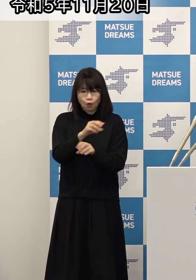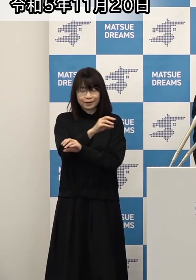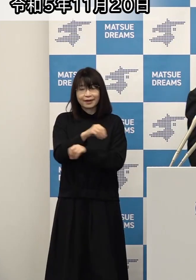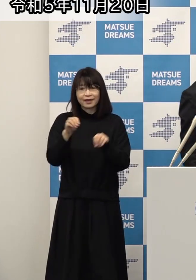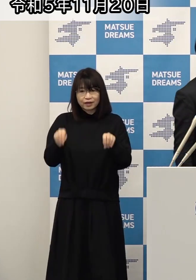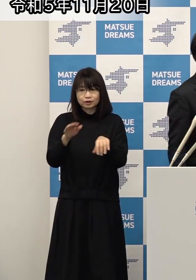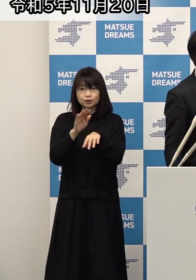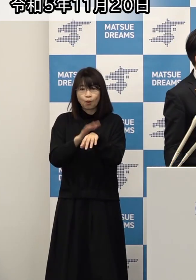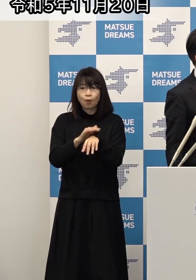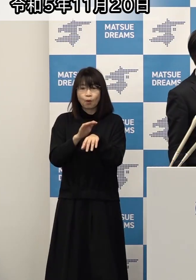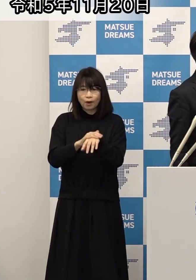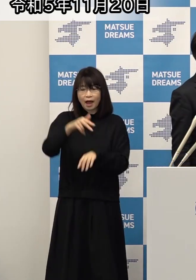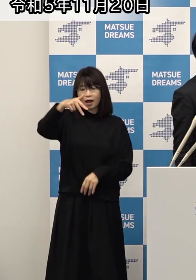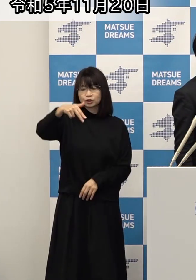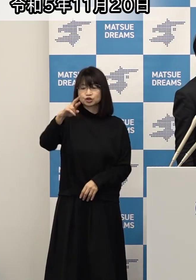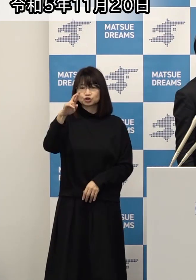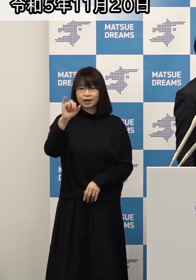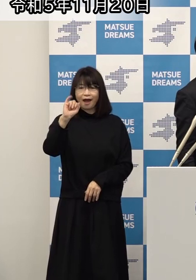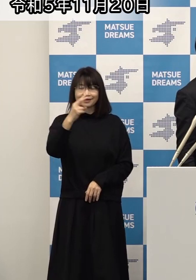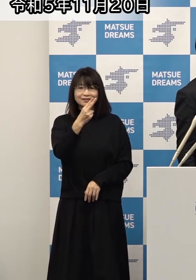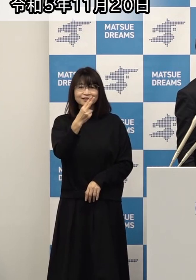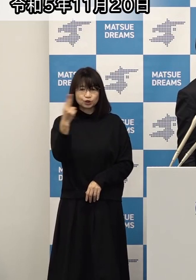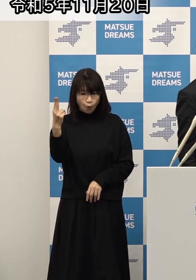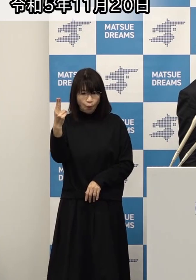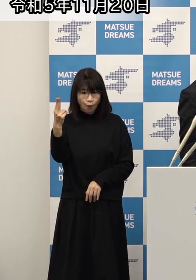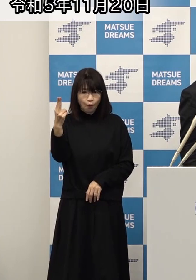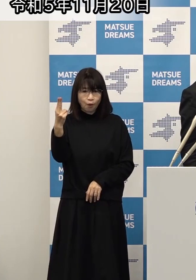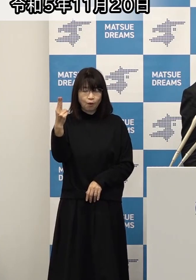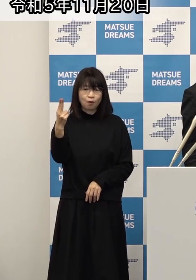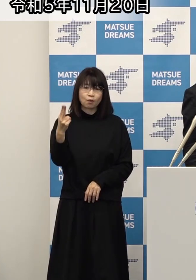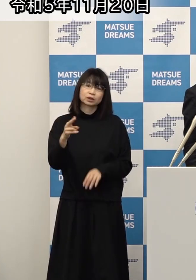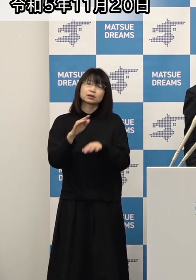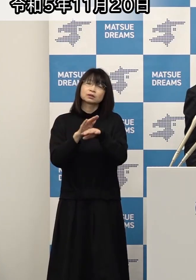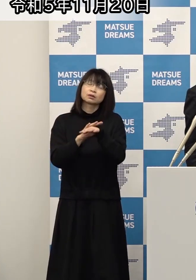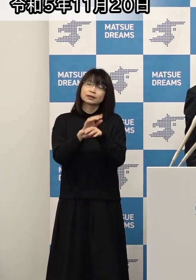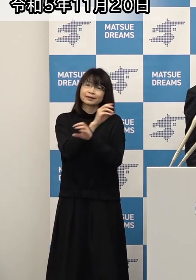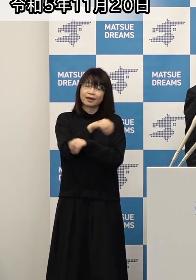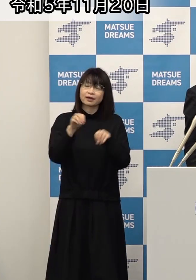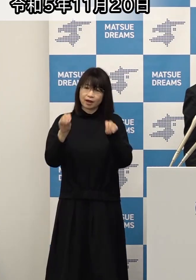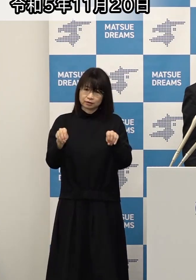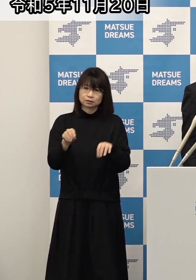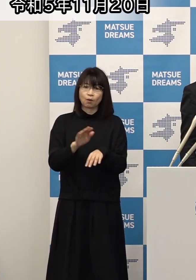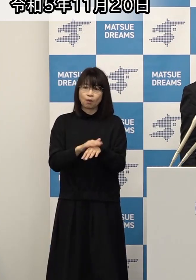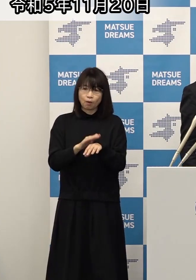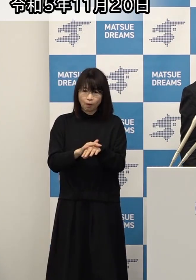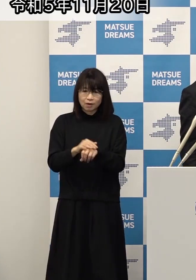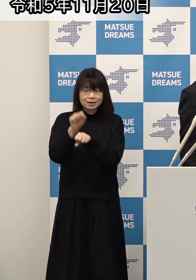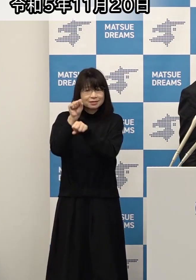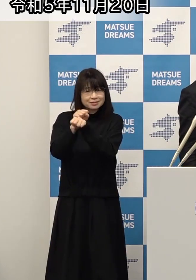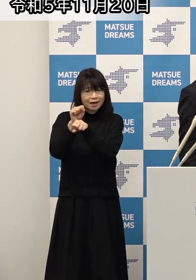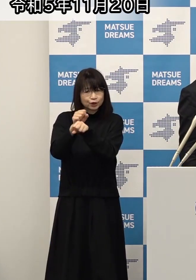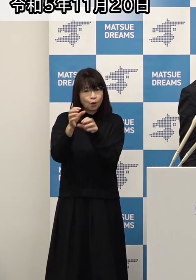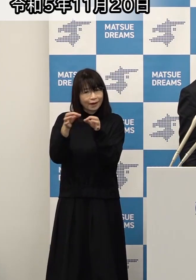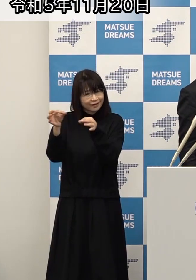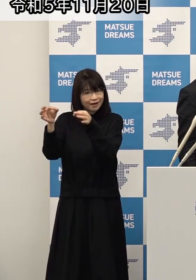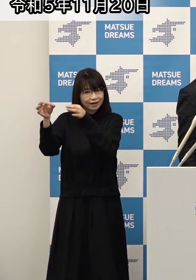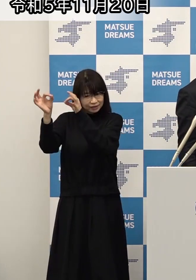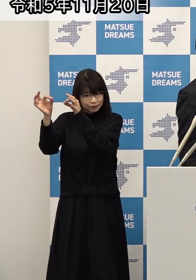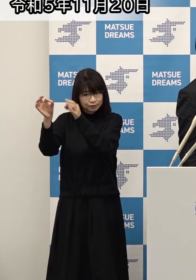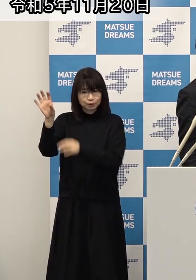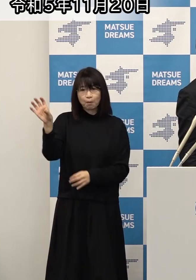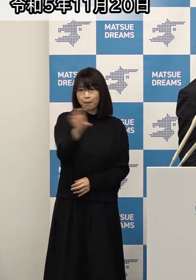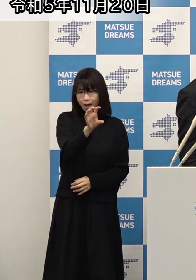によって原材料費資材価格の高騰等の影響を受けたですね、事業費の増額分というの